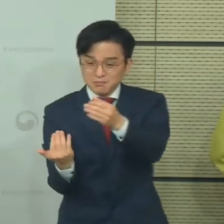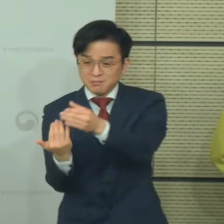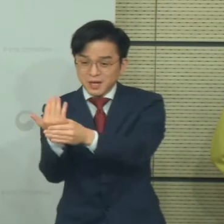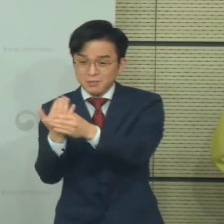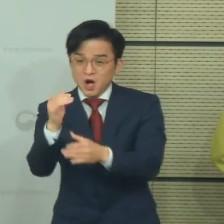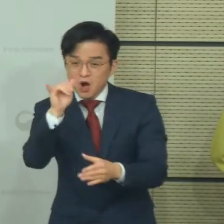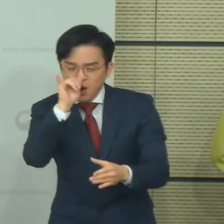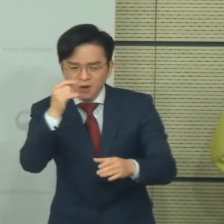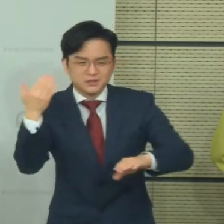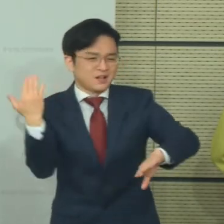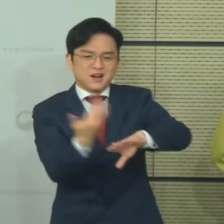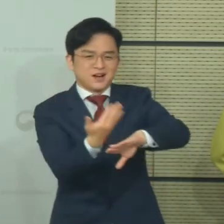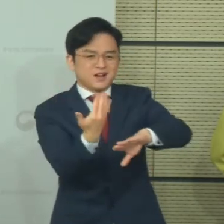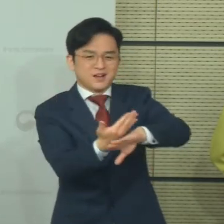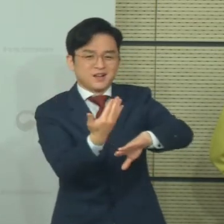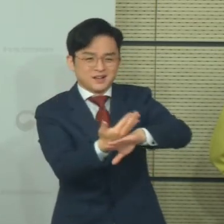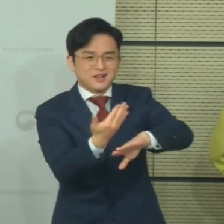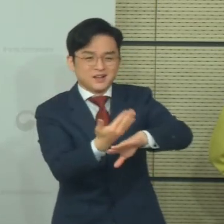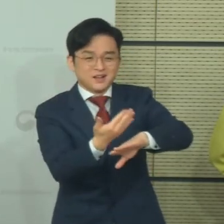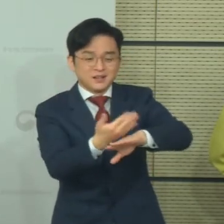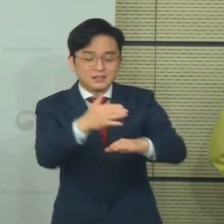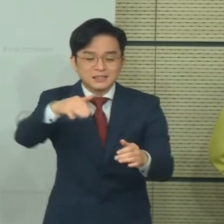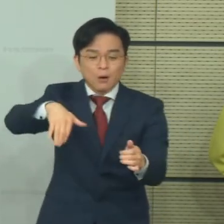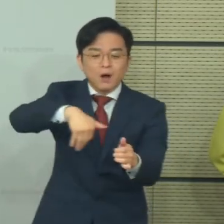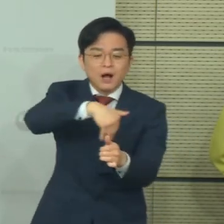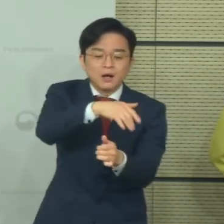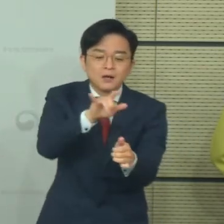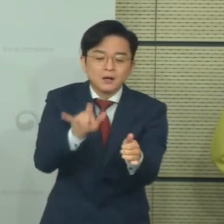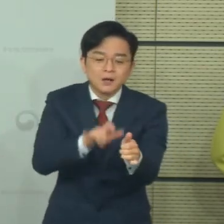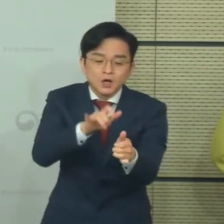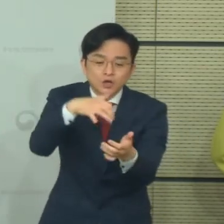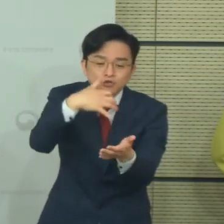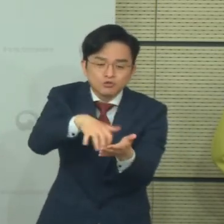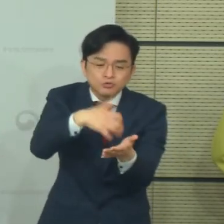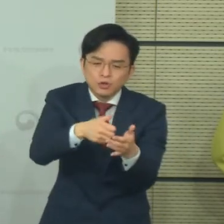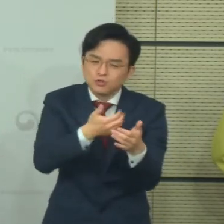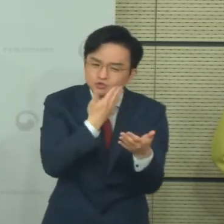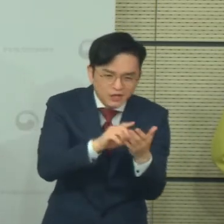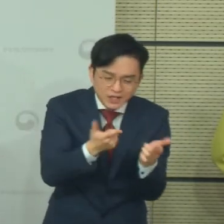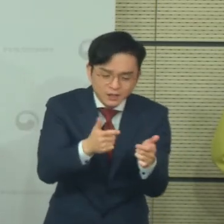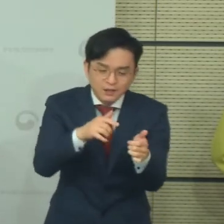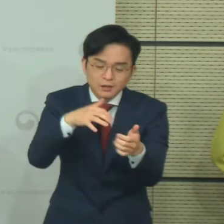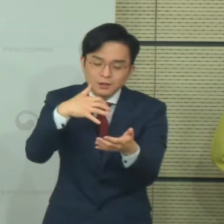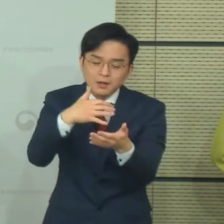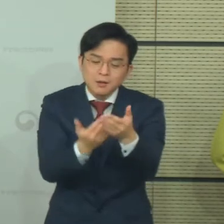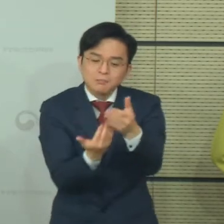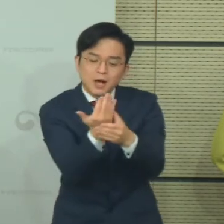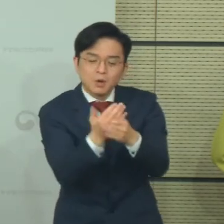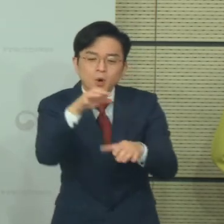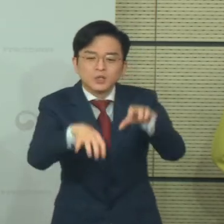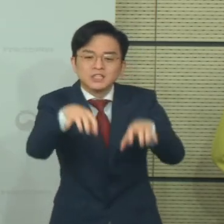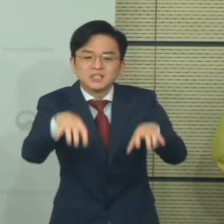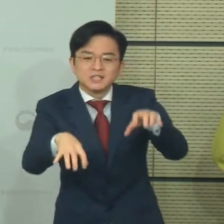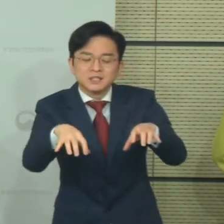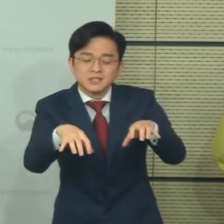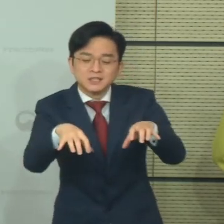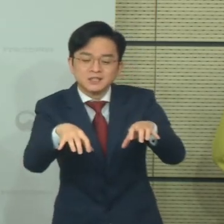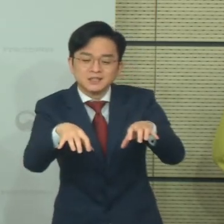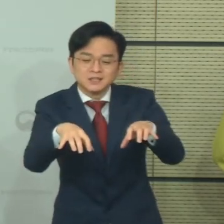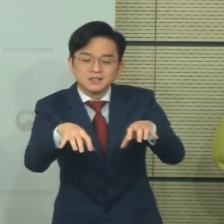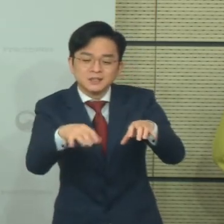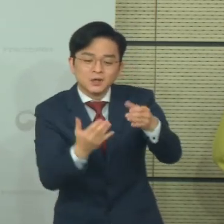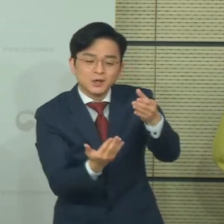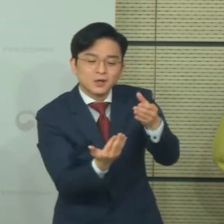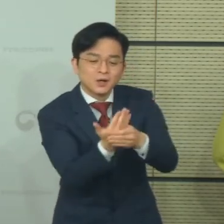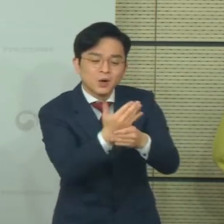지역을 통해서 어떤 추이로 움직이고 있는가를 보는 게 굉장히 중요합니다. 그렇기 때문에 객관적으로 하나의 수치를 제시한다기보단 이런